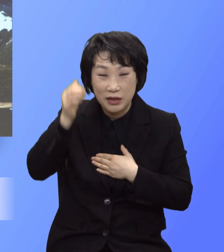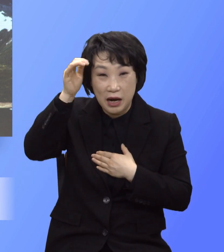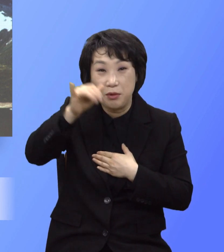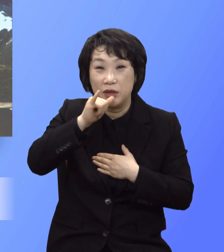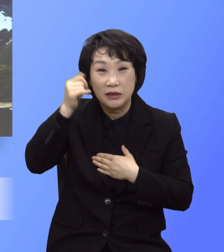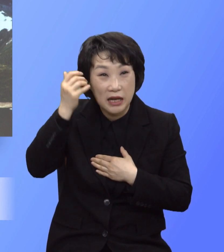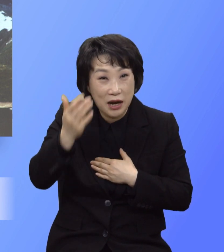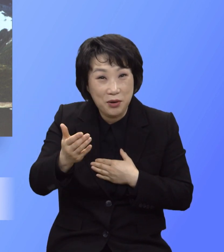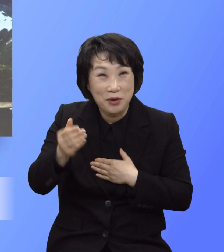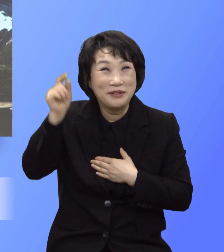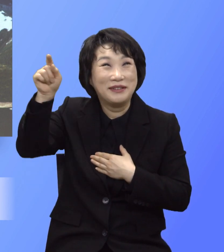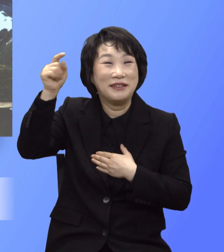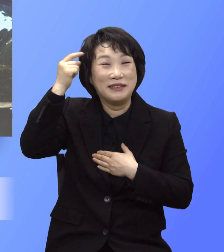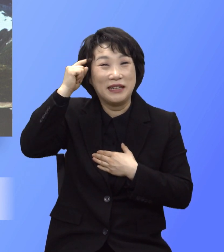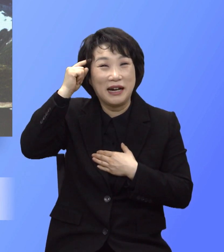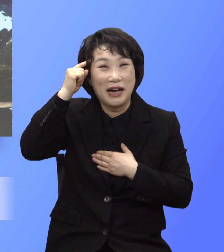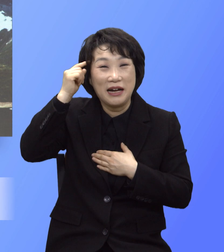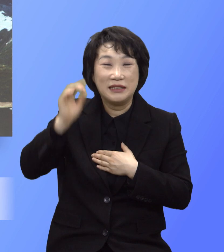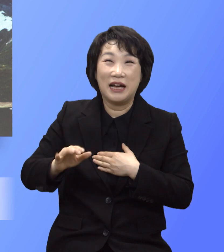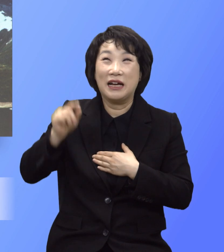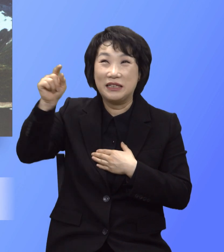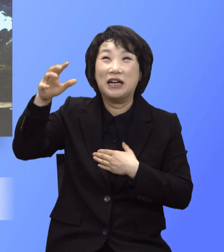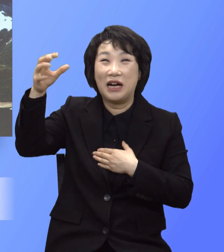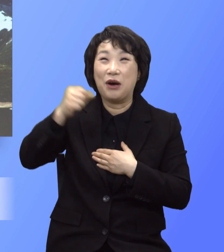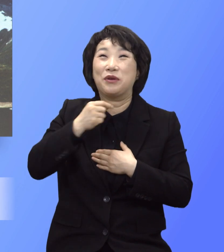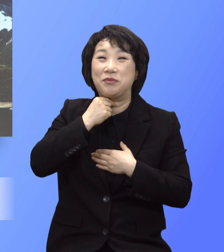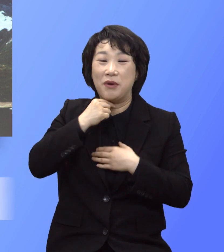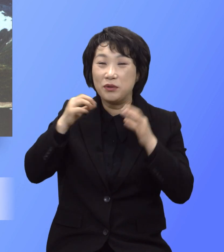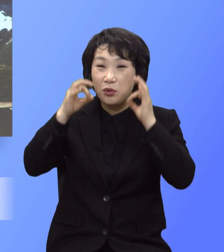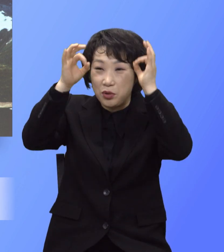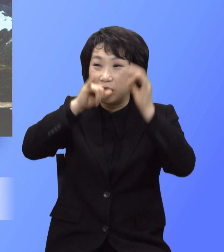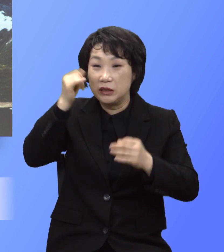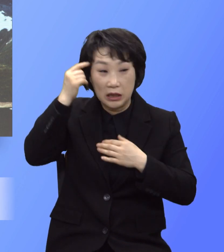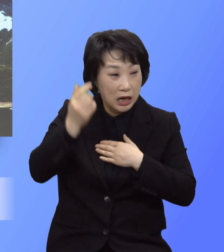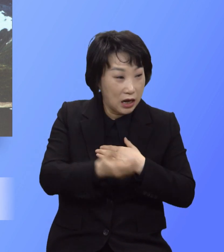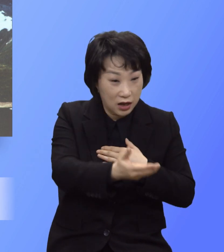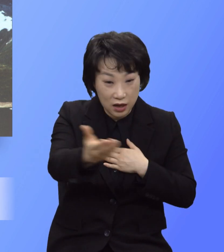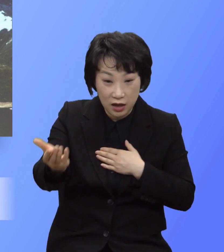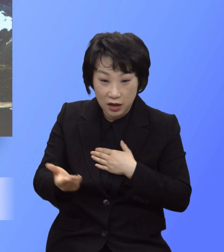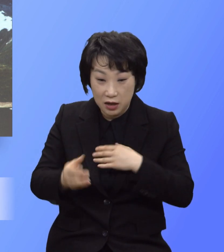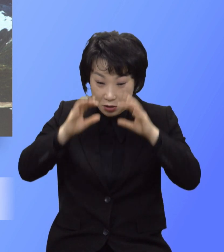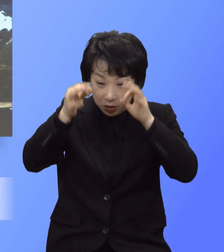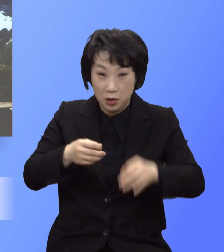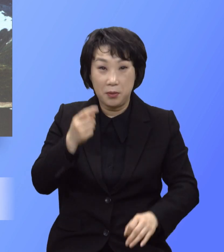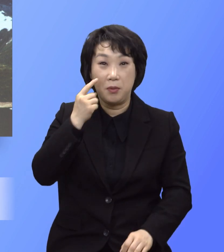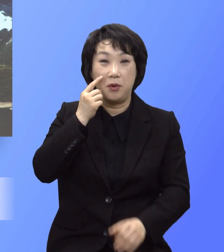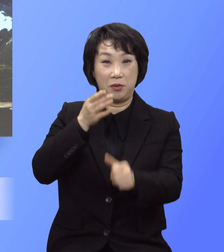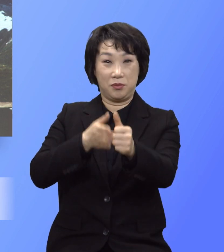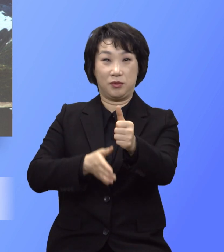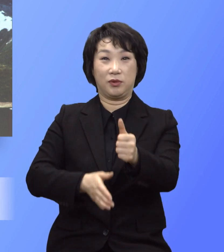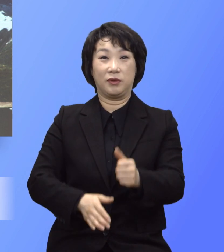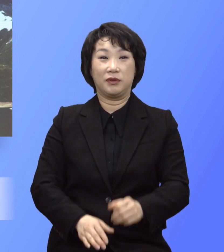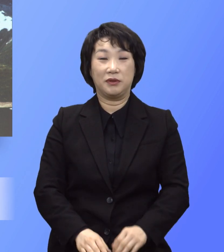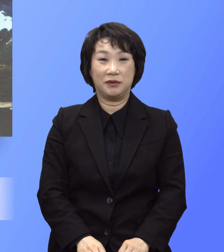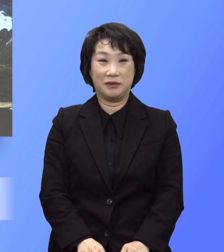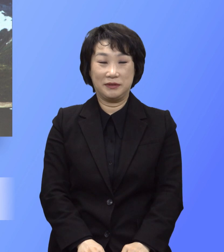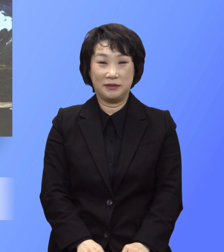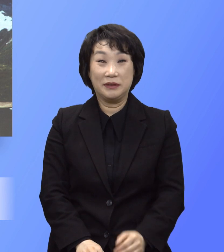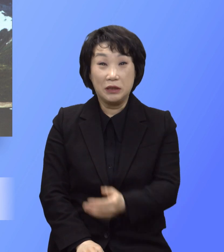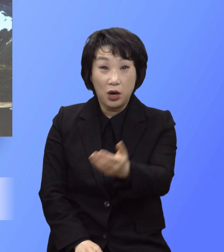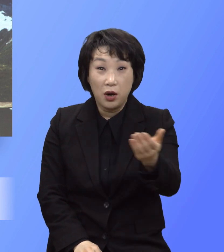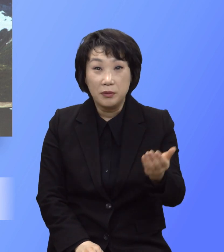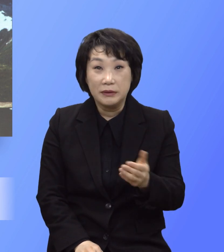사모되며 그 상을 얻으려고 몸부림치는가 한번 잘 판단해 보세요.